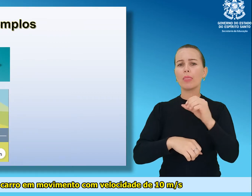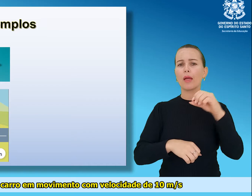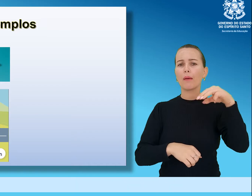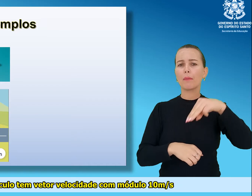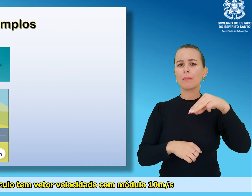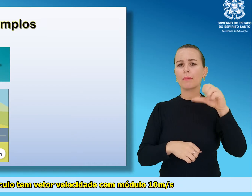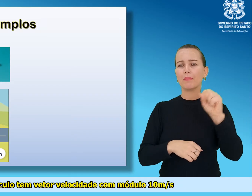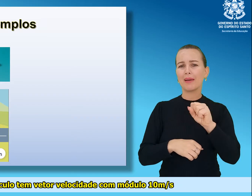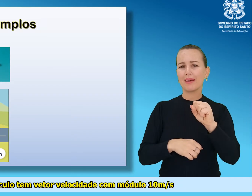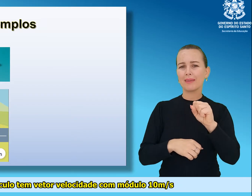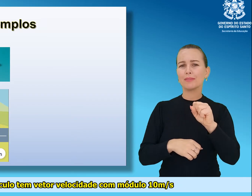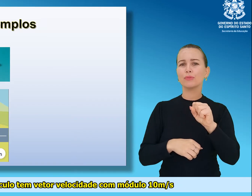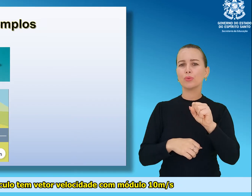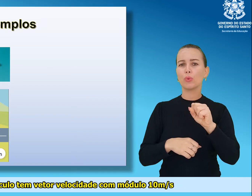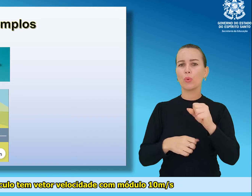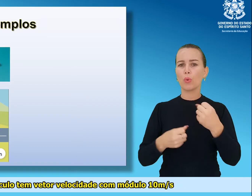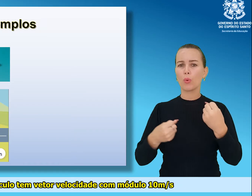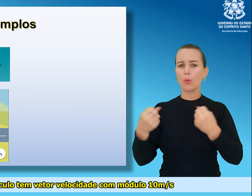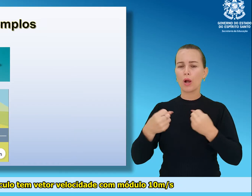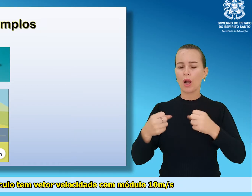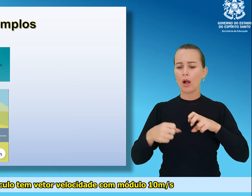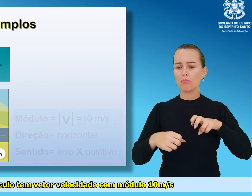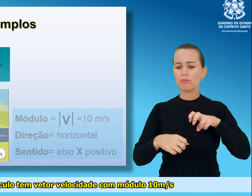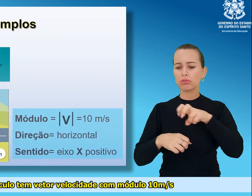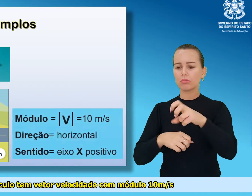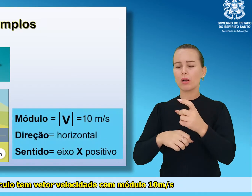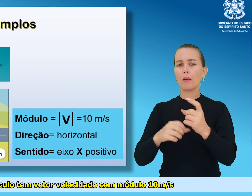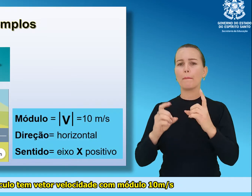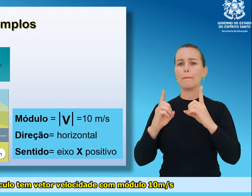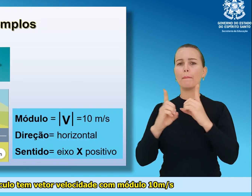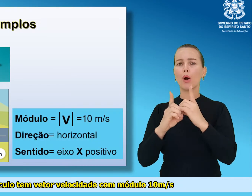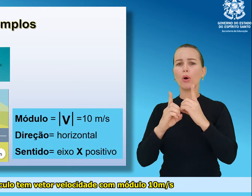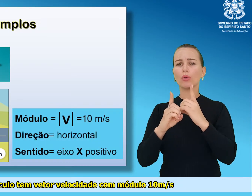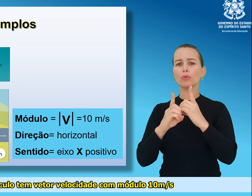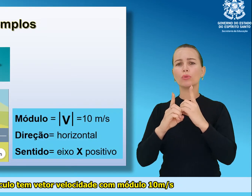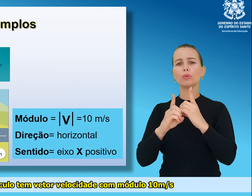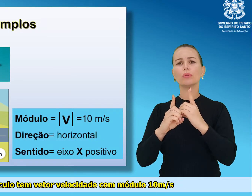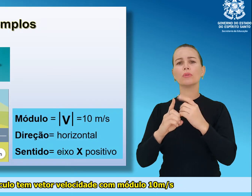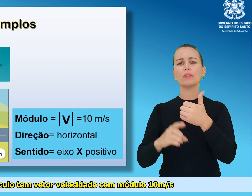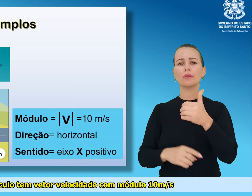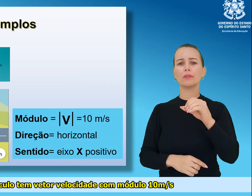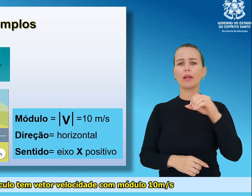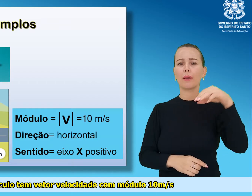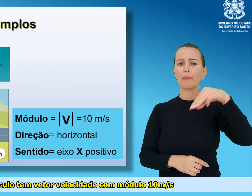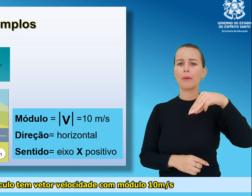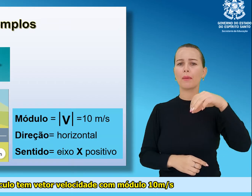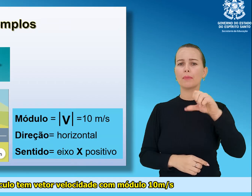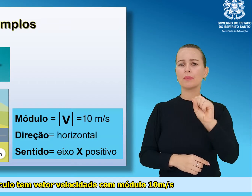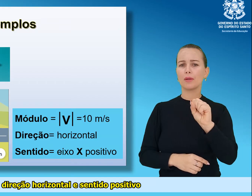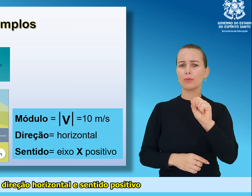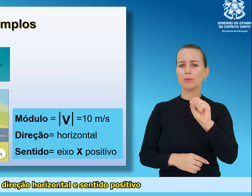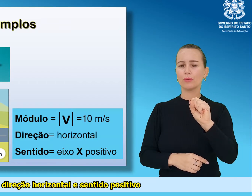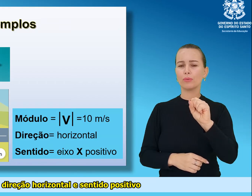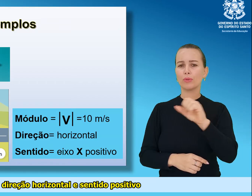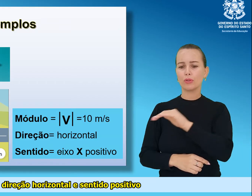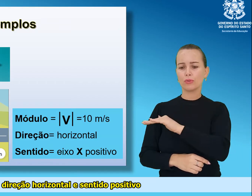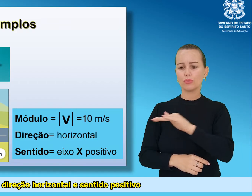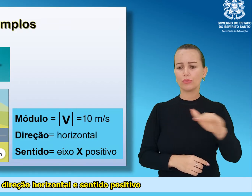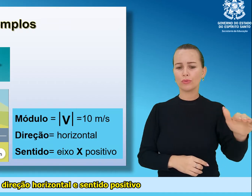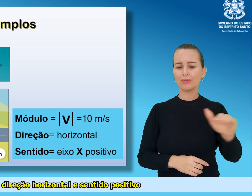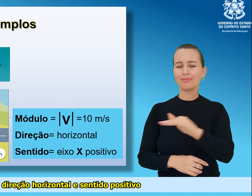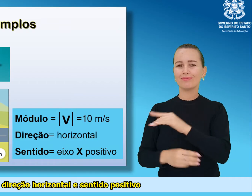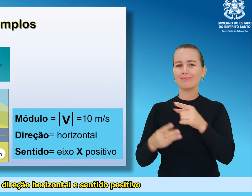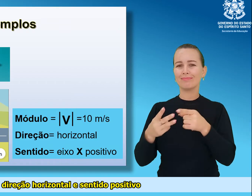segundo. Este veículo tem vetor de velocidade com módulo 10 metros por segundo,